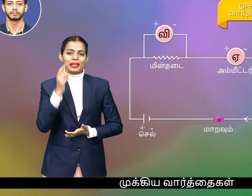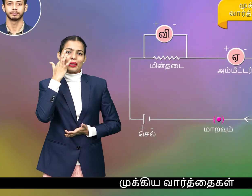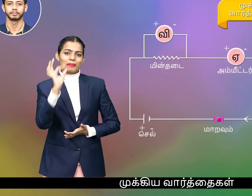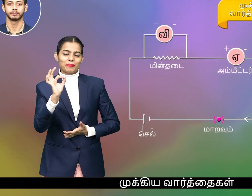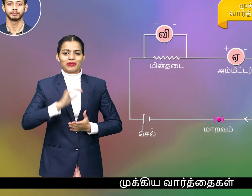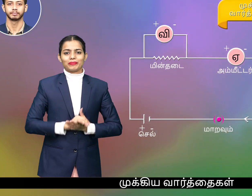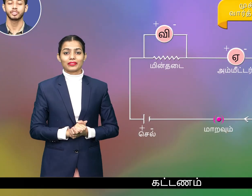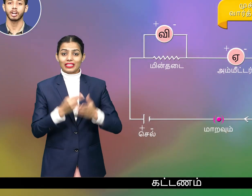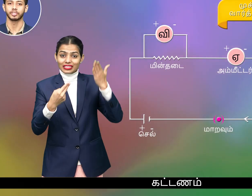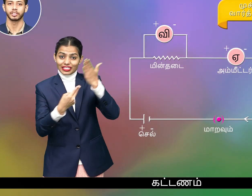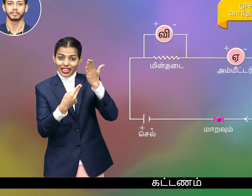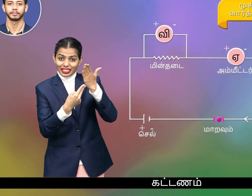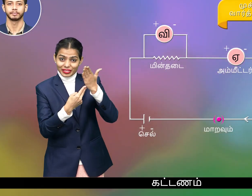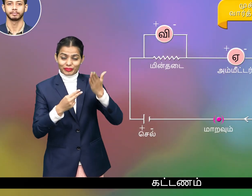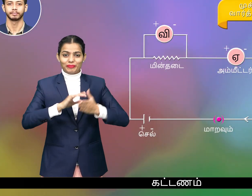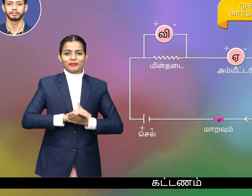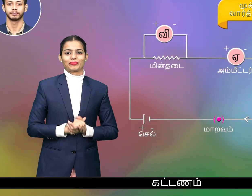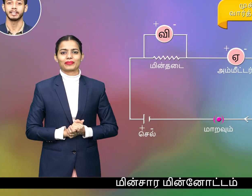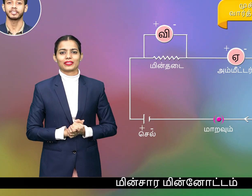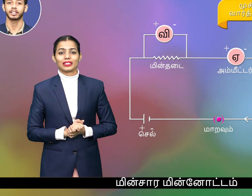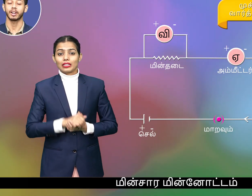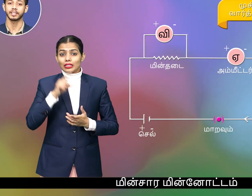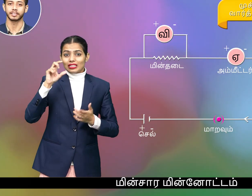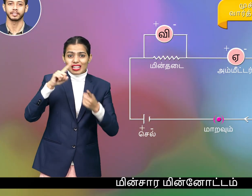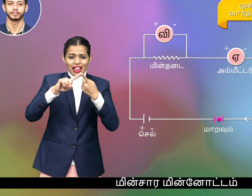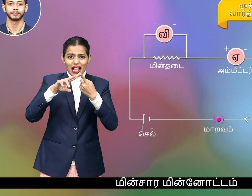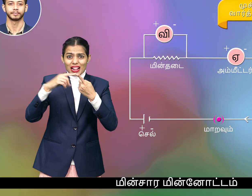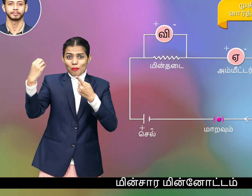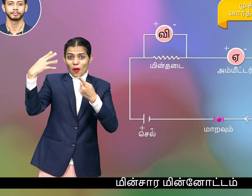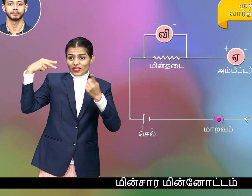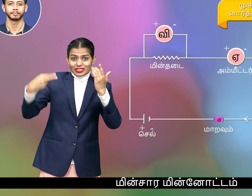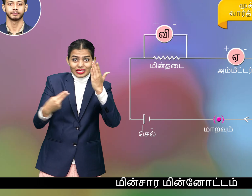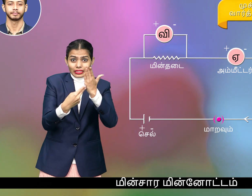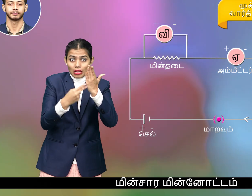முக்கிய வார்த்தைகள்: மின்னேற்றம், மின்னோட்டம்,